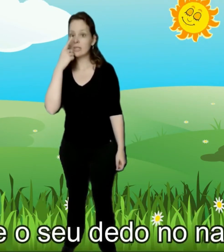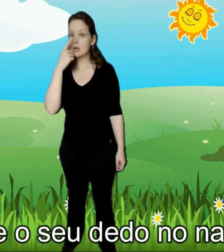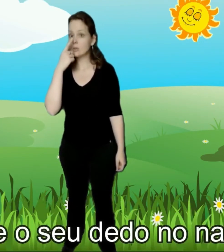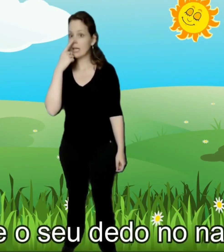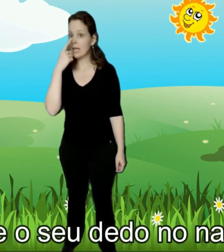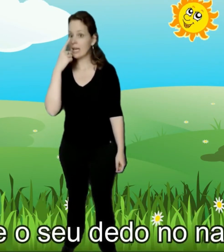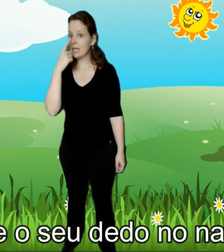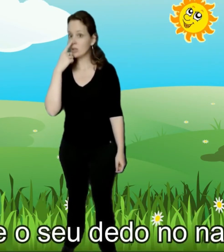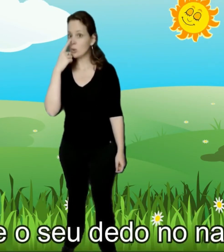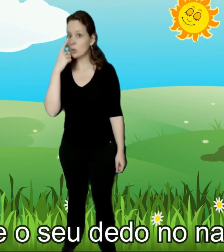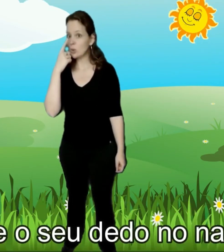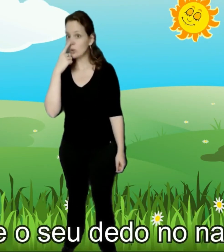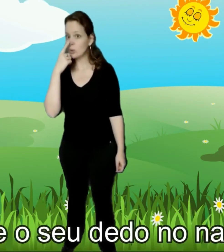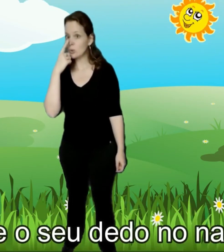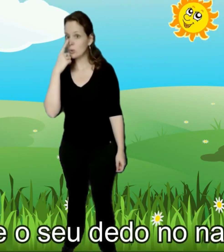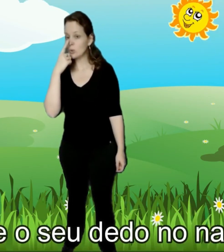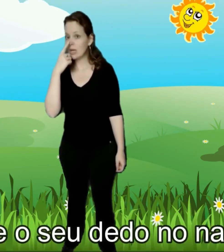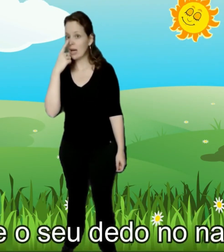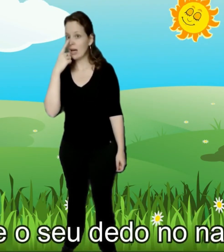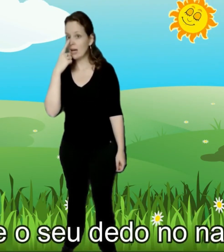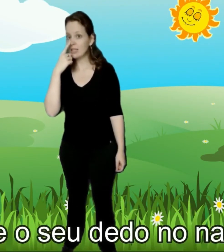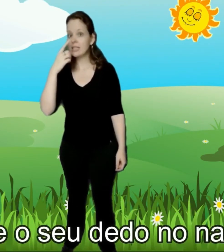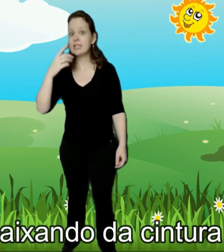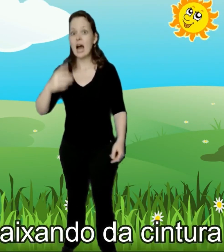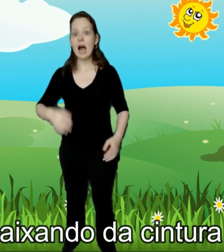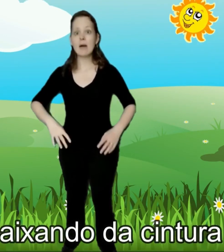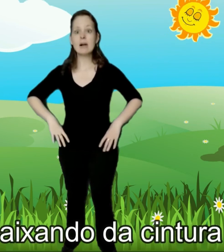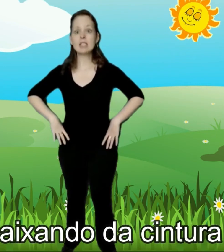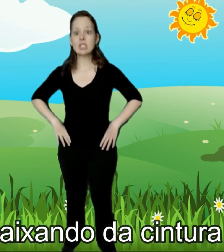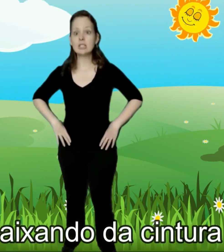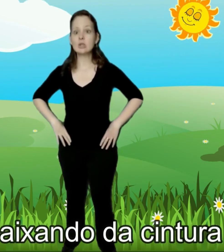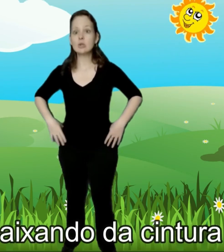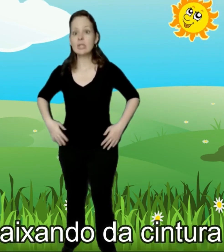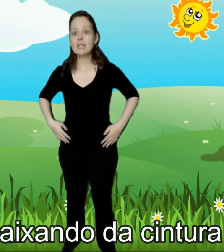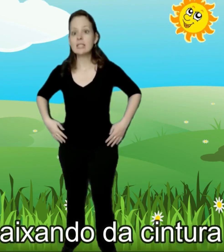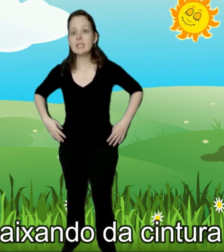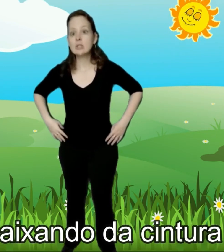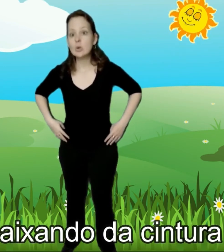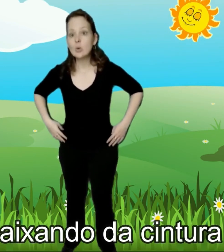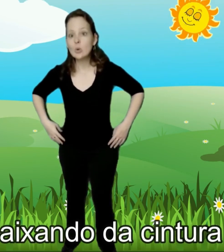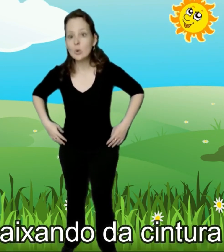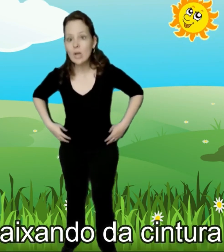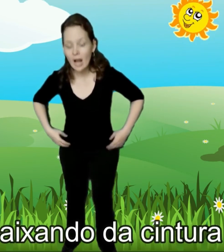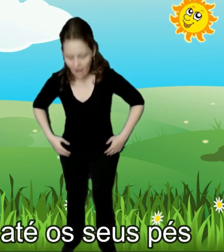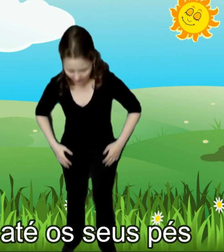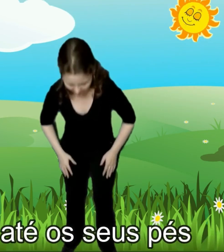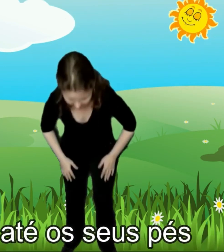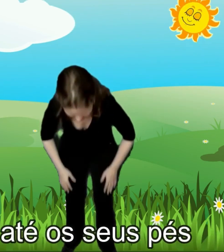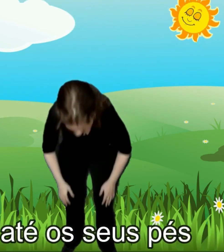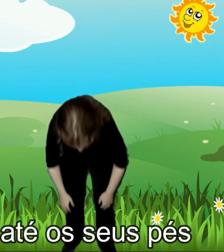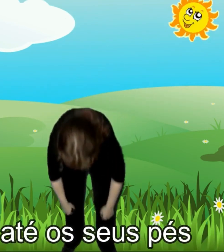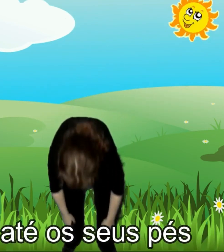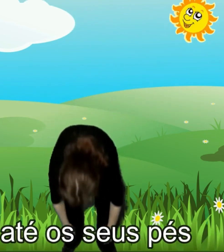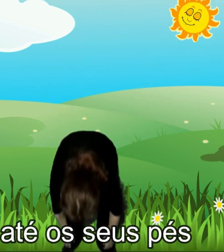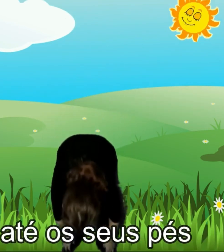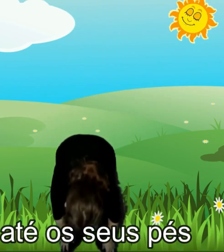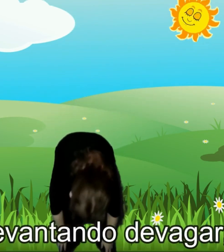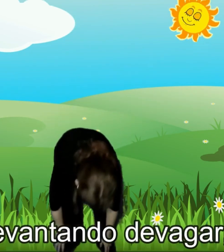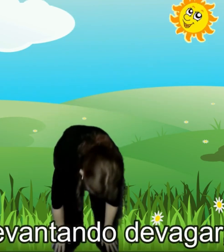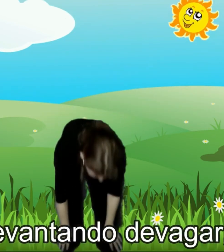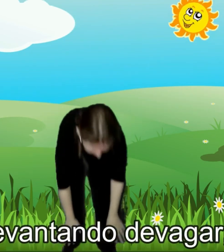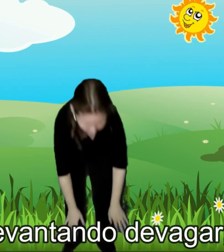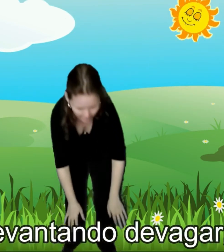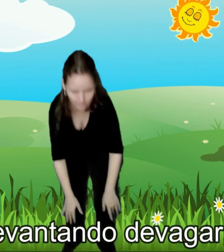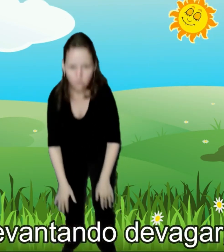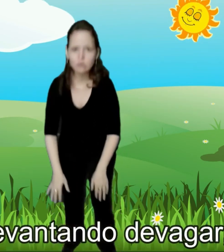Toque o seu dedo no nariz, abaixando da cintura até os seus